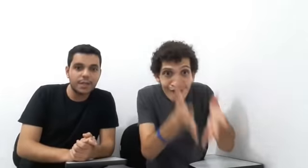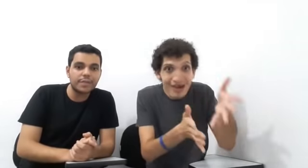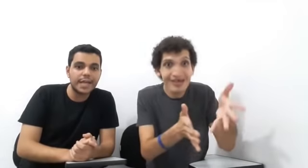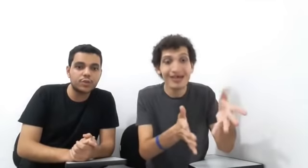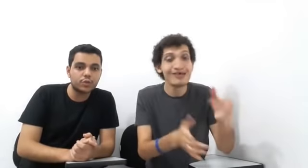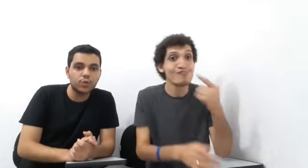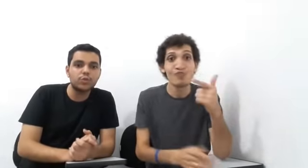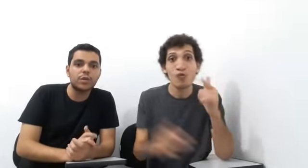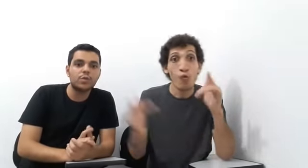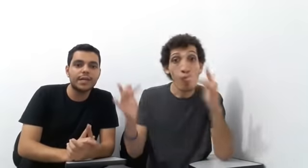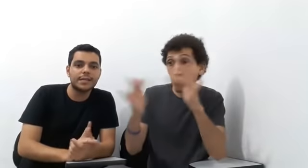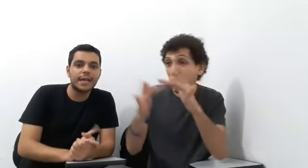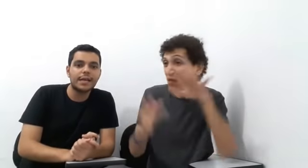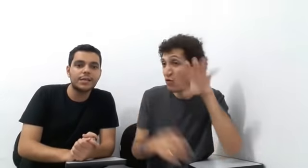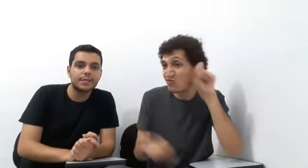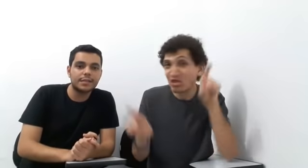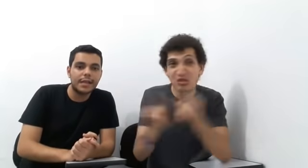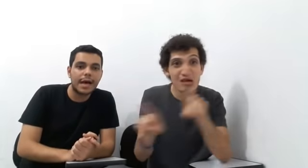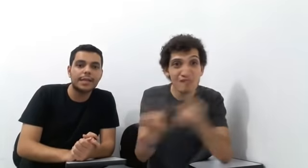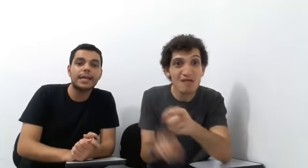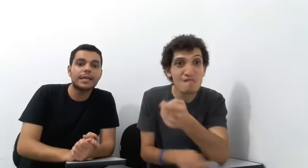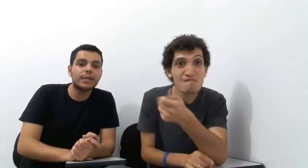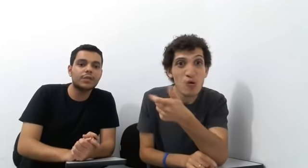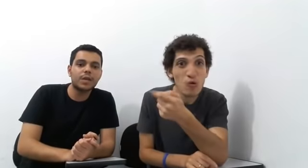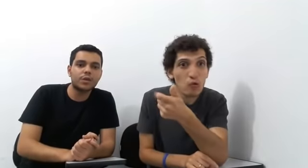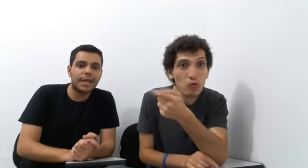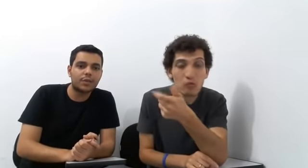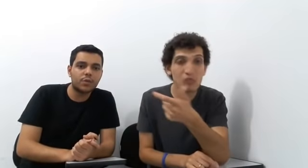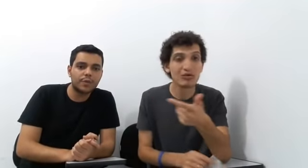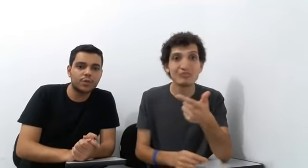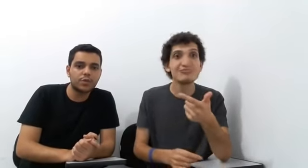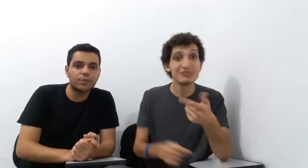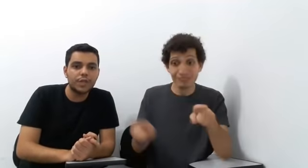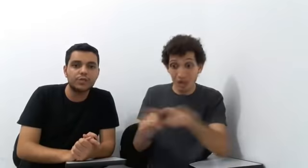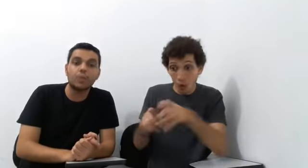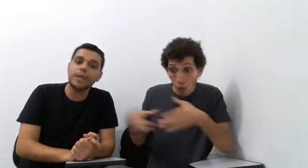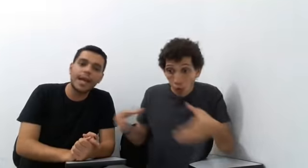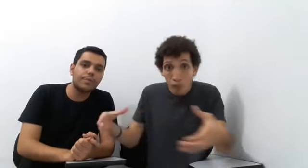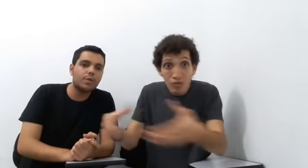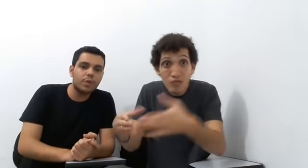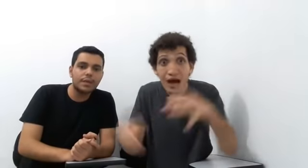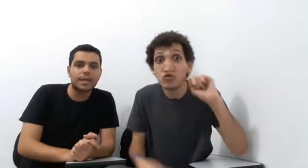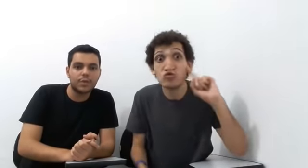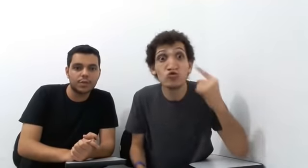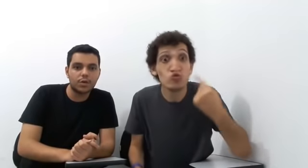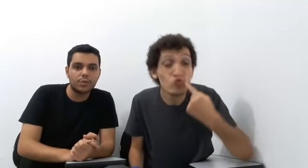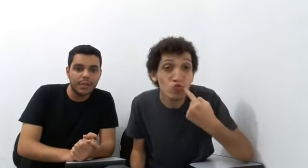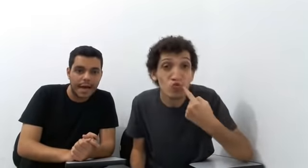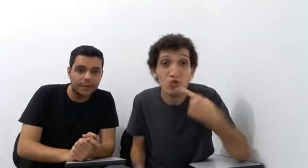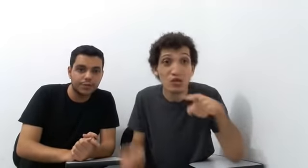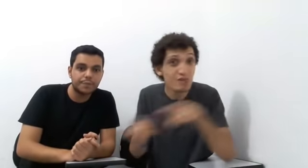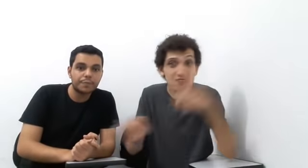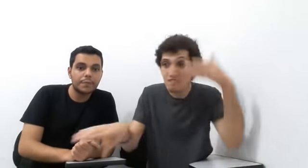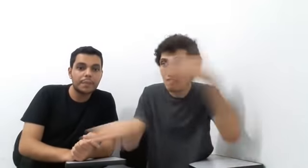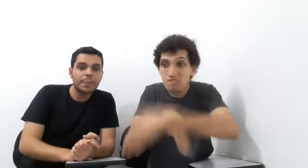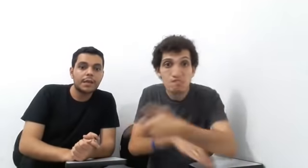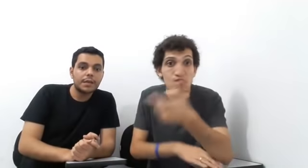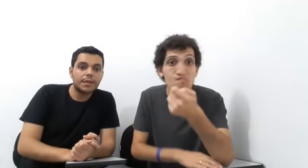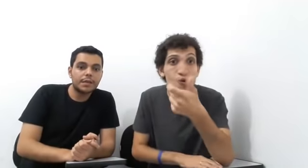terem estudo, não conhecerem a língua de sinais, não terem contato com pessoas ouvintes ou terem pouco contato com essa comunidade.